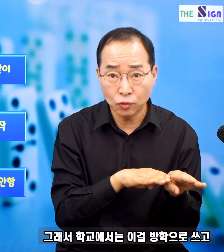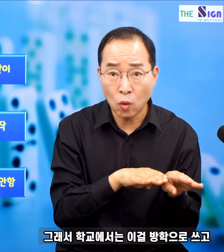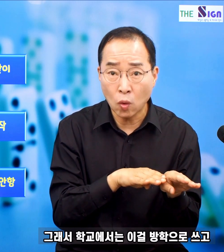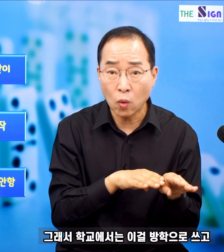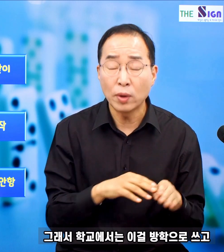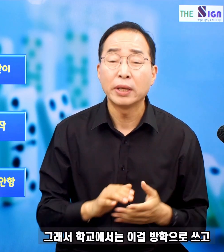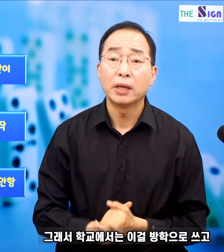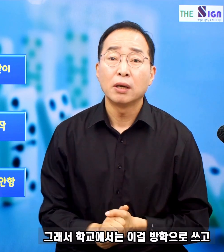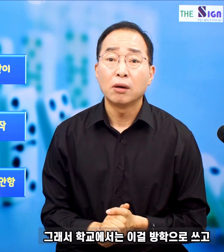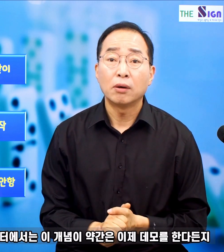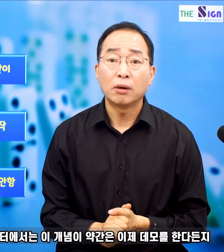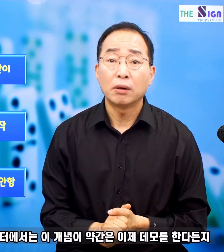쓰고,